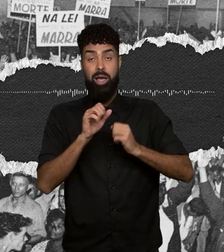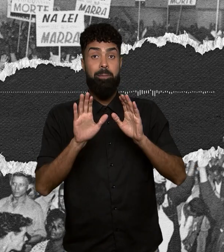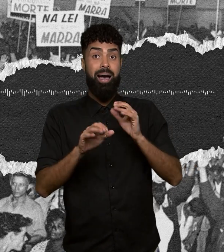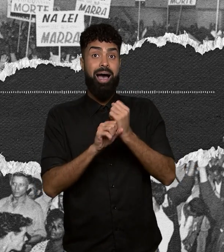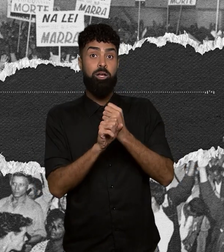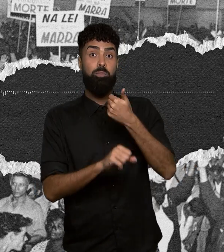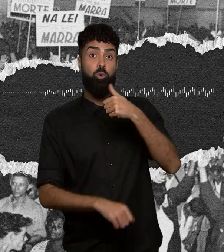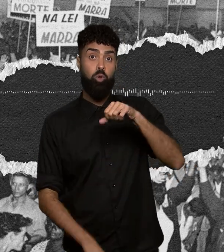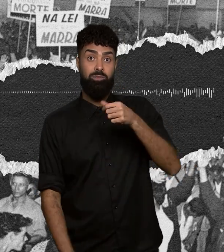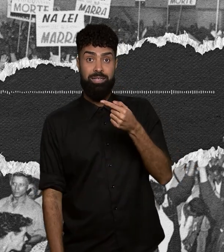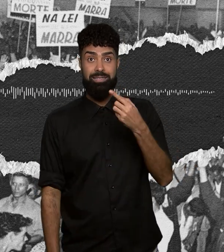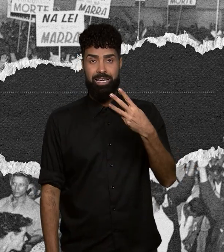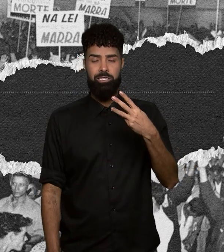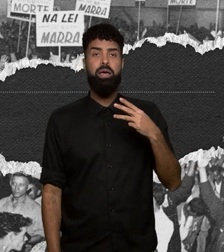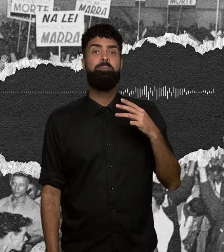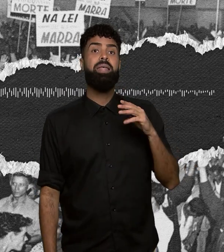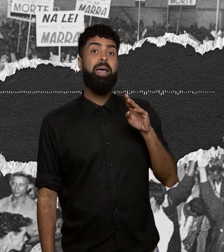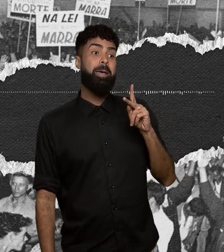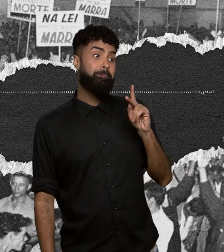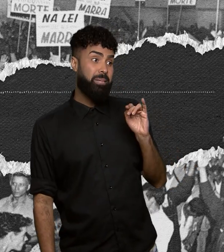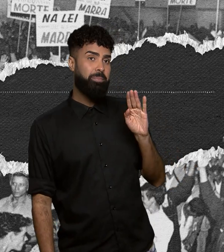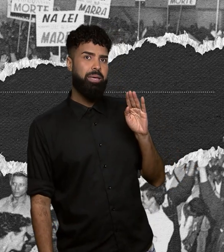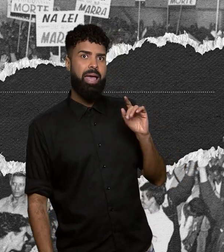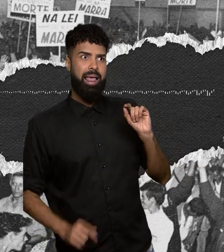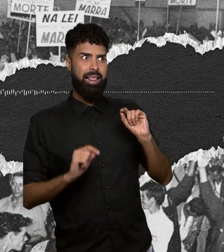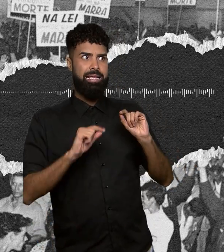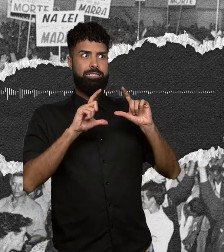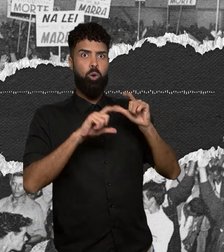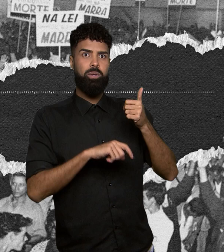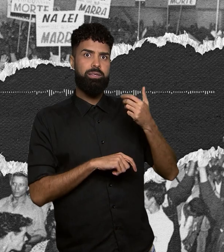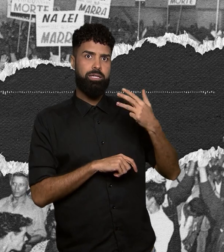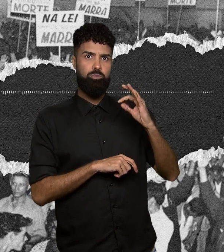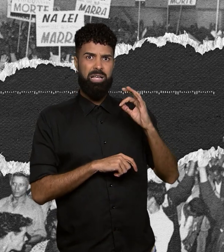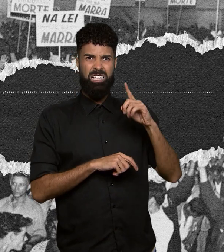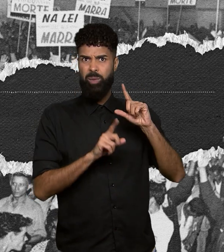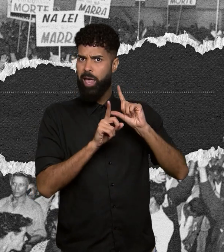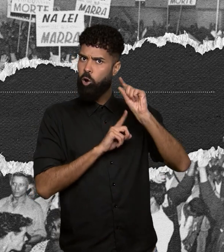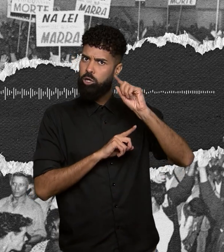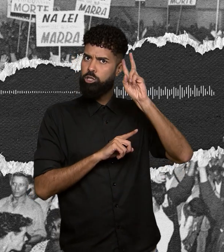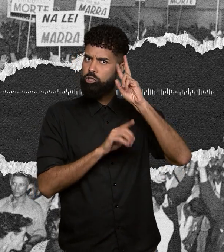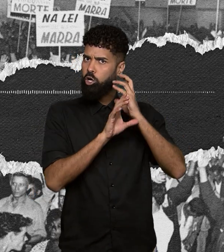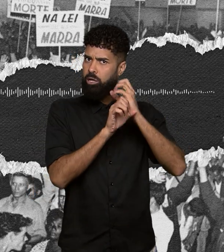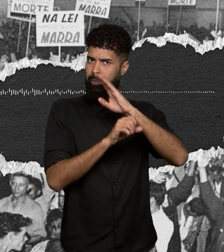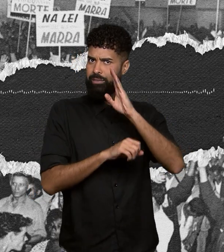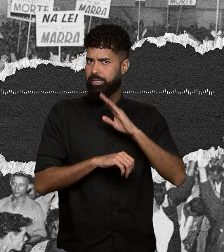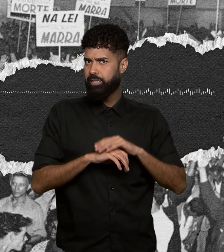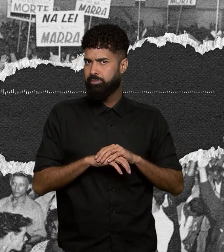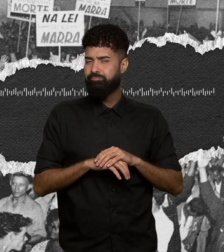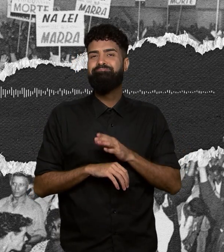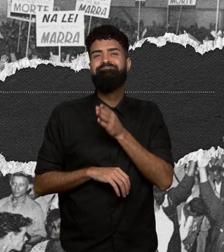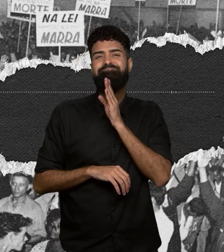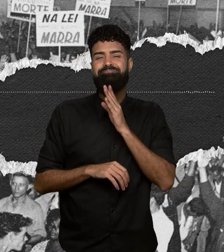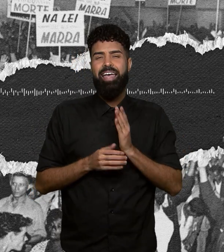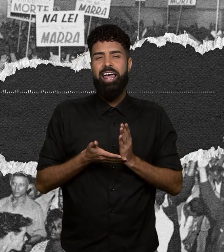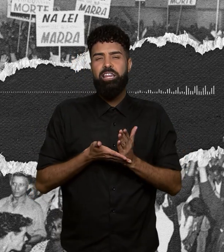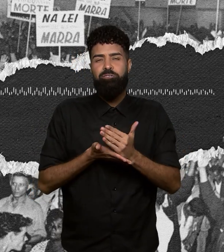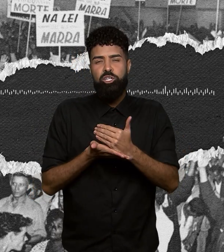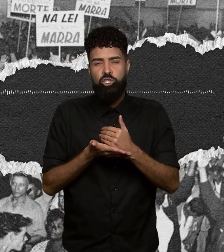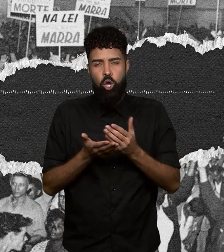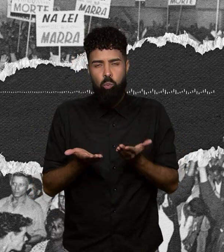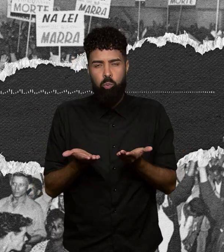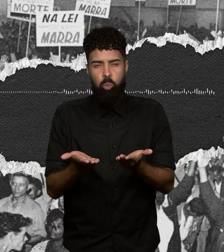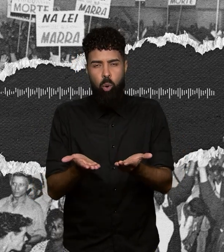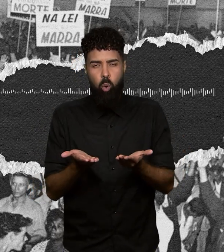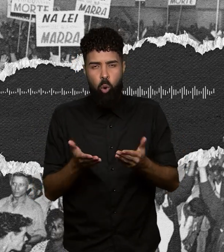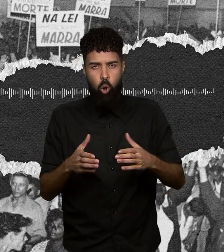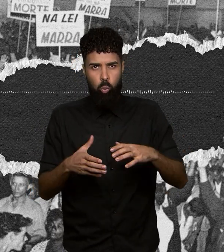1973 o PIB cresceu 13% um recorde na história brasileira mas sabe a história de dividir o bolo bom em